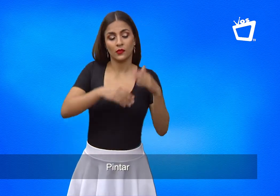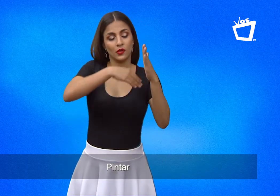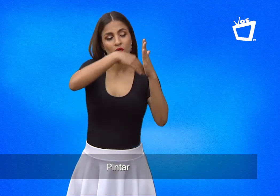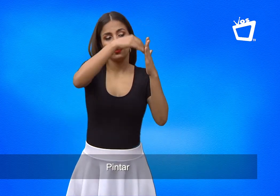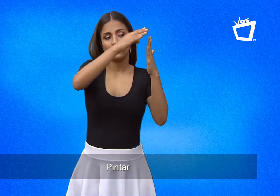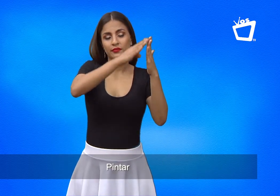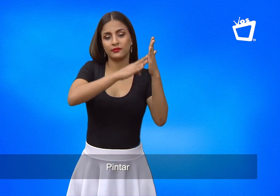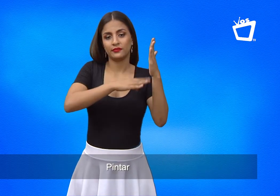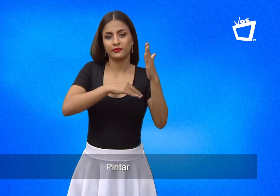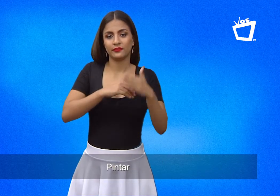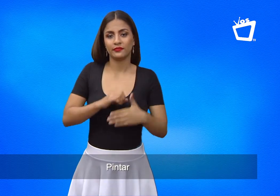Pintar.